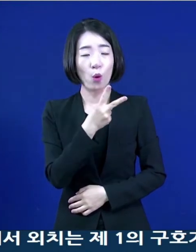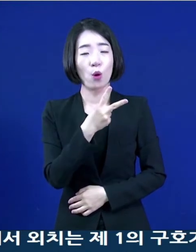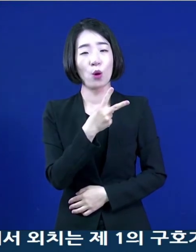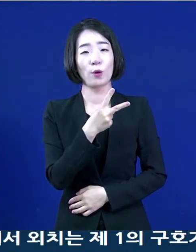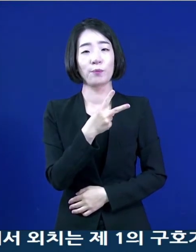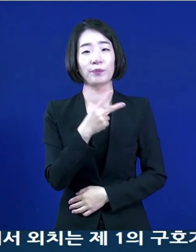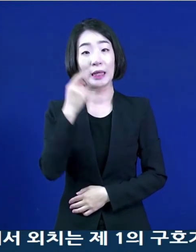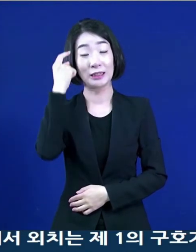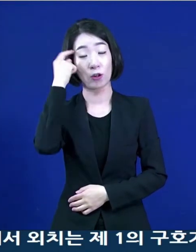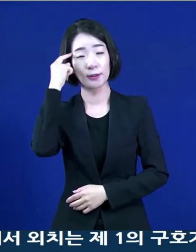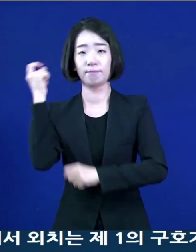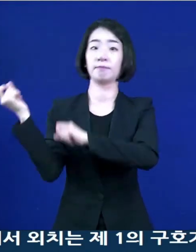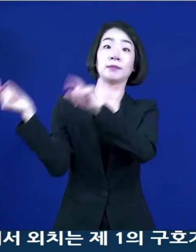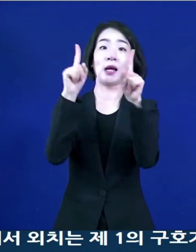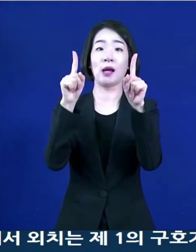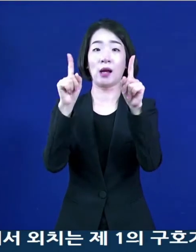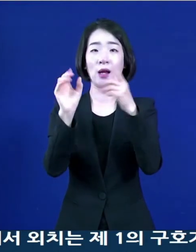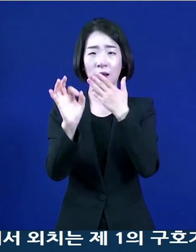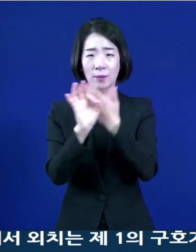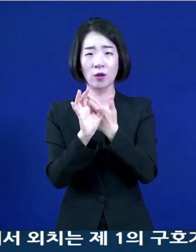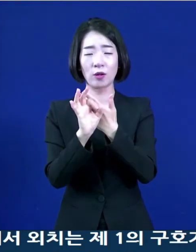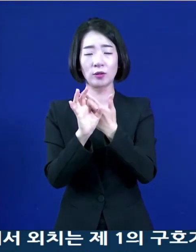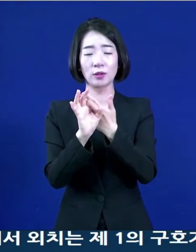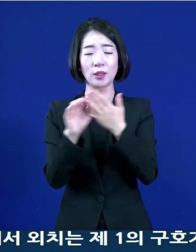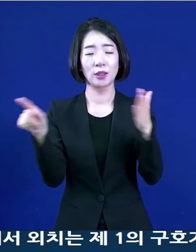정신만 잘 차려도 신앙생활 잘할 수 있다.